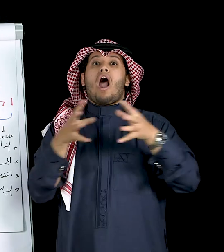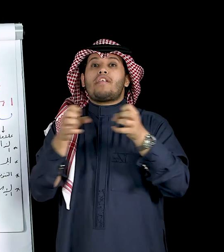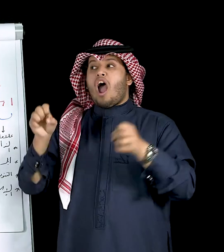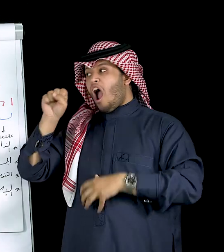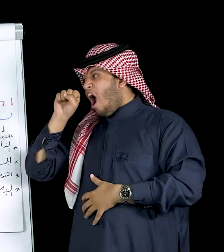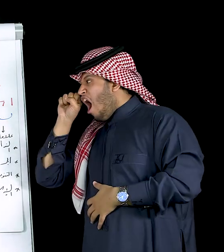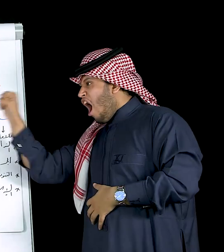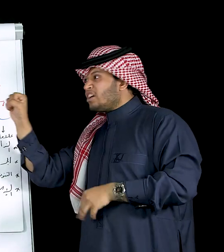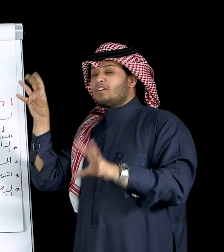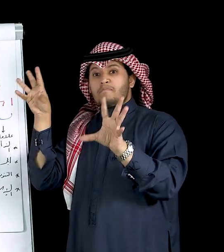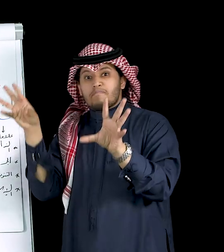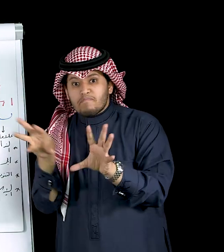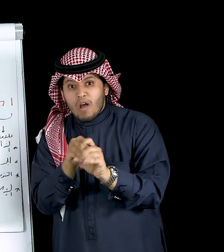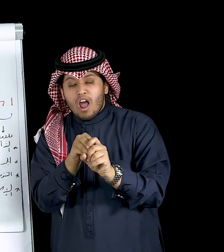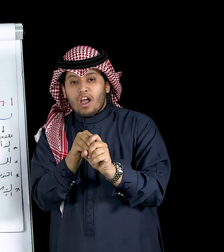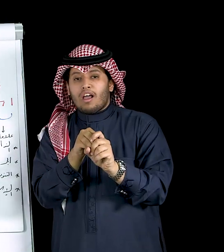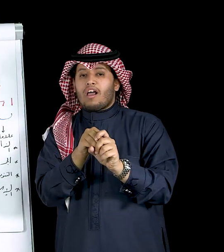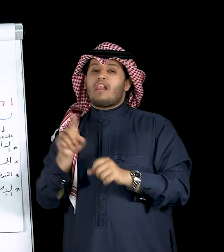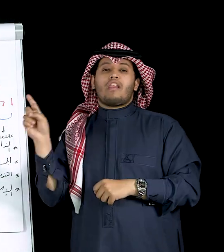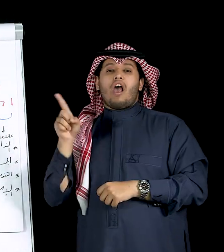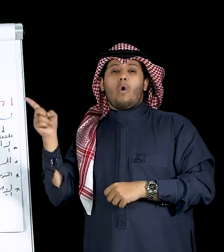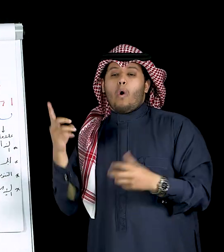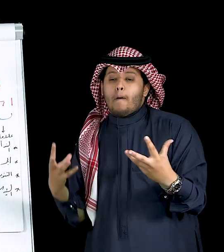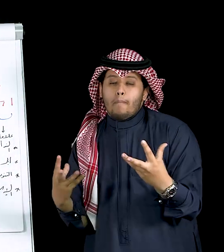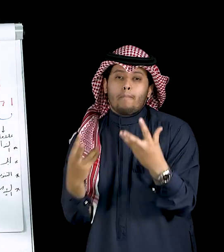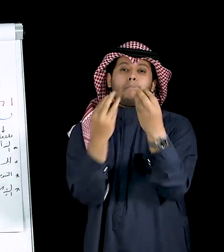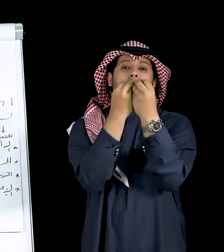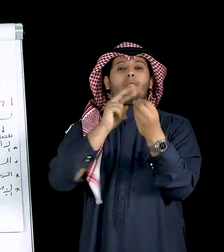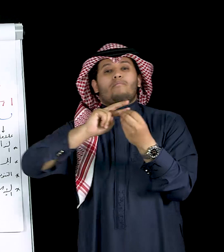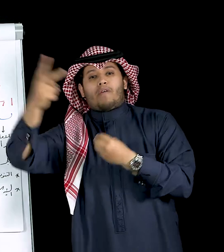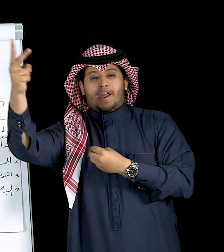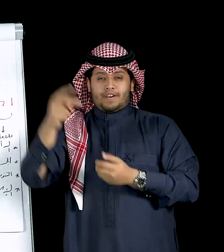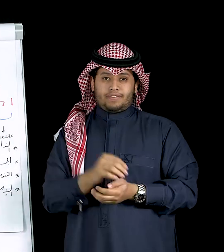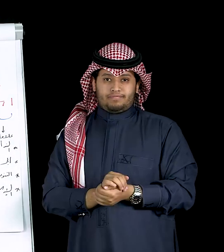ذاته، وإنما باقتران مع غيره.